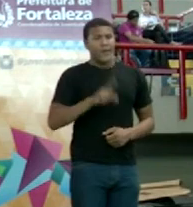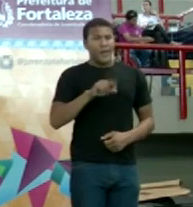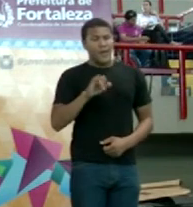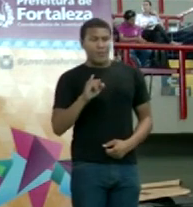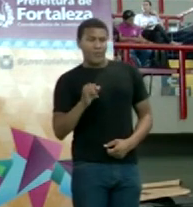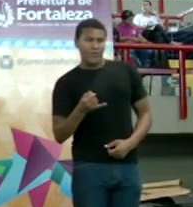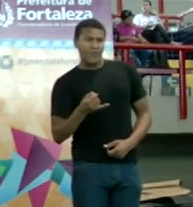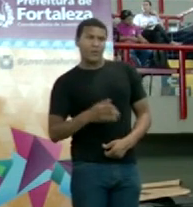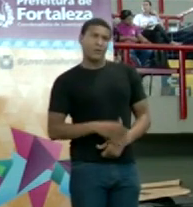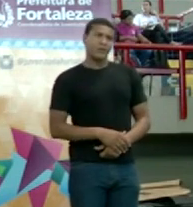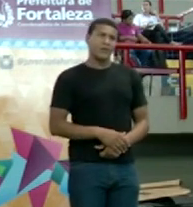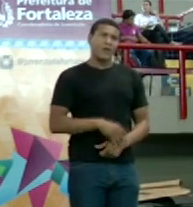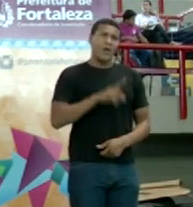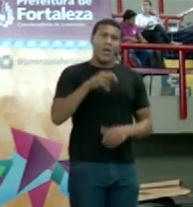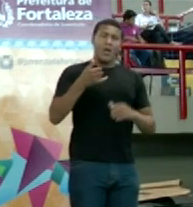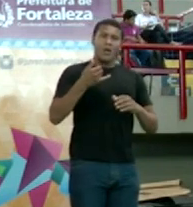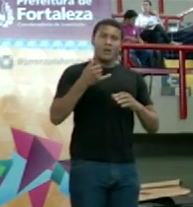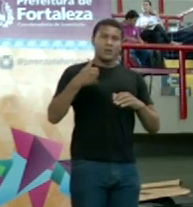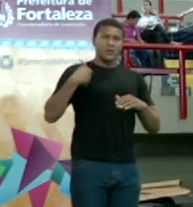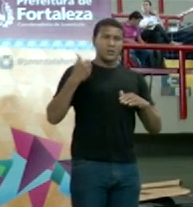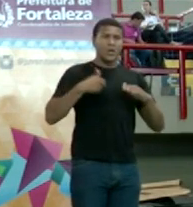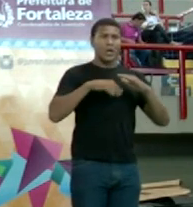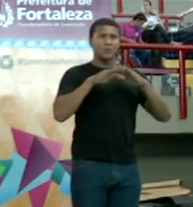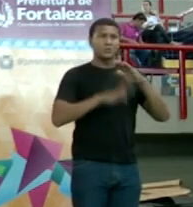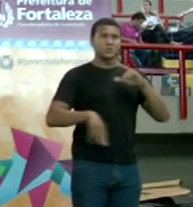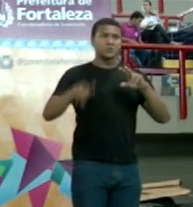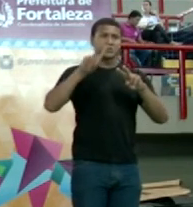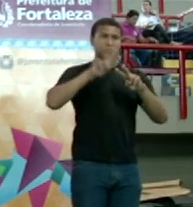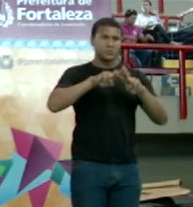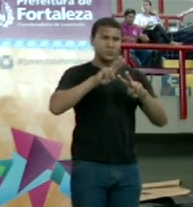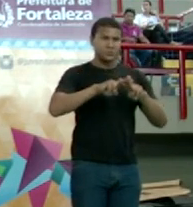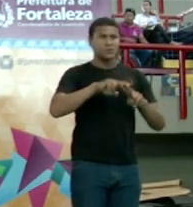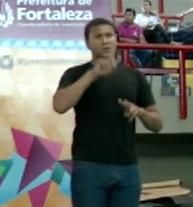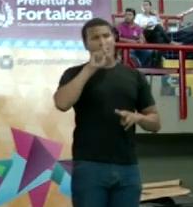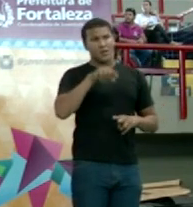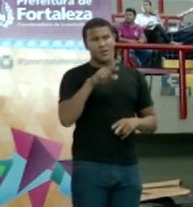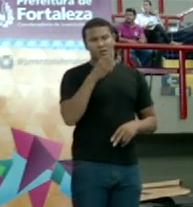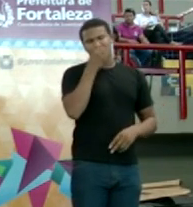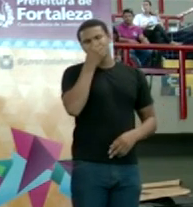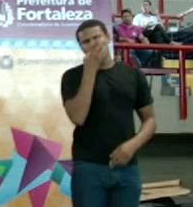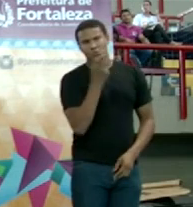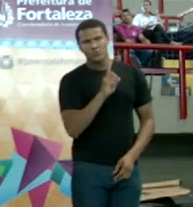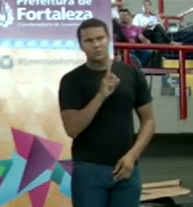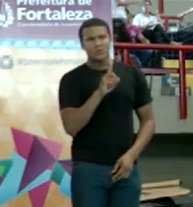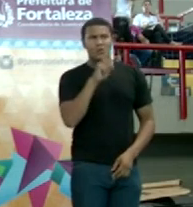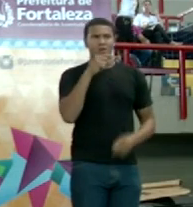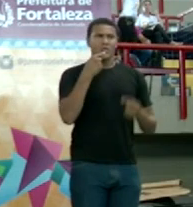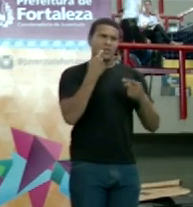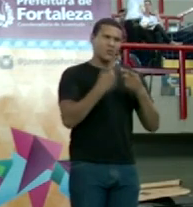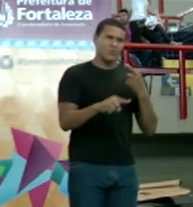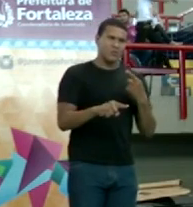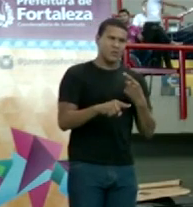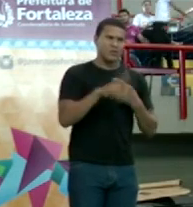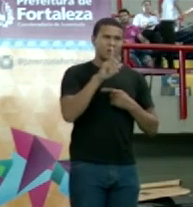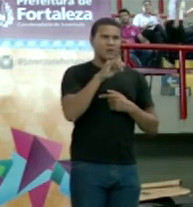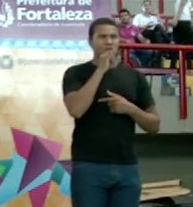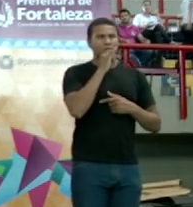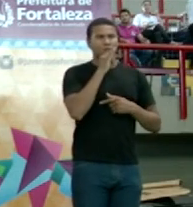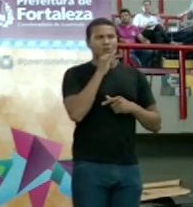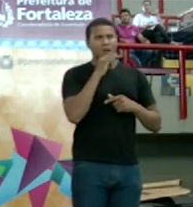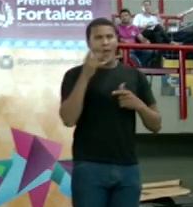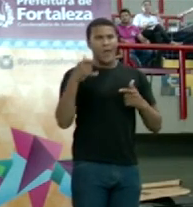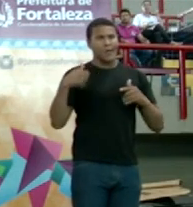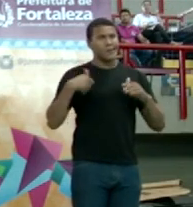A maioridade penal no Brasil é inoportuna. A maioridade penal no Brasil